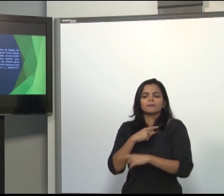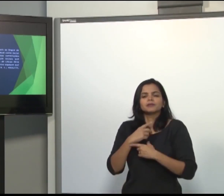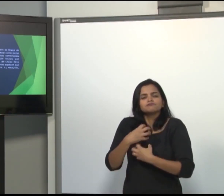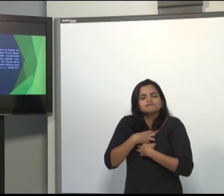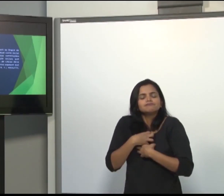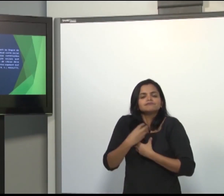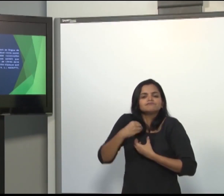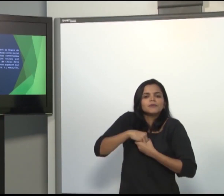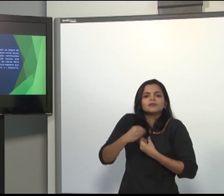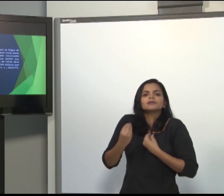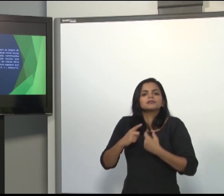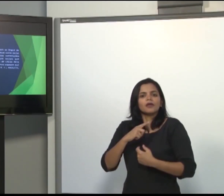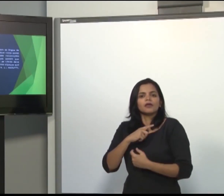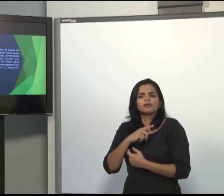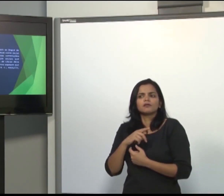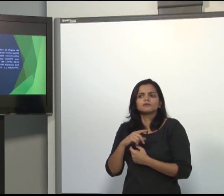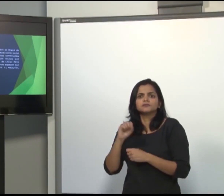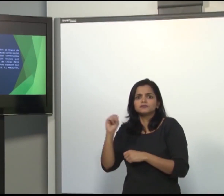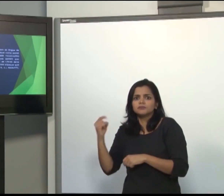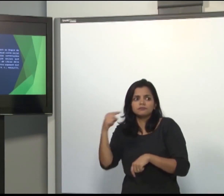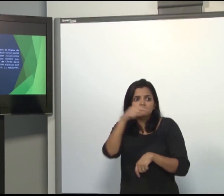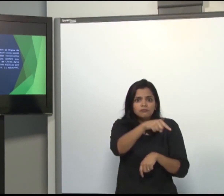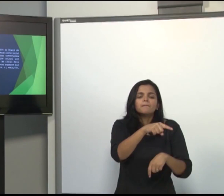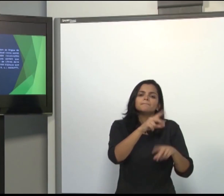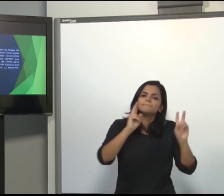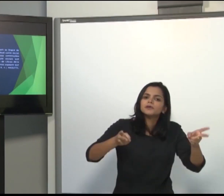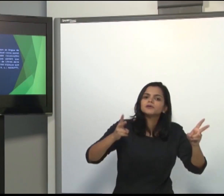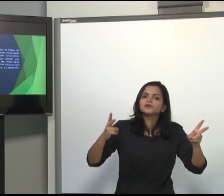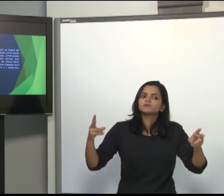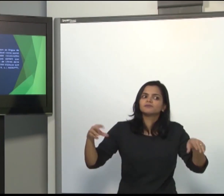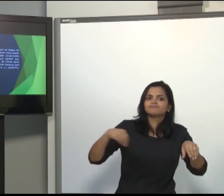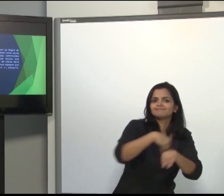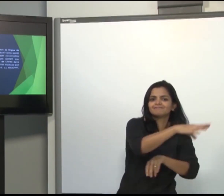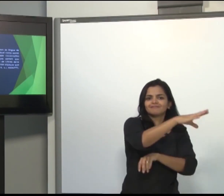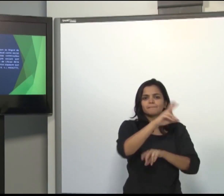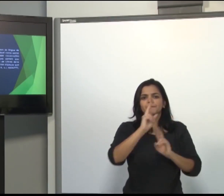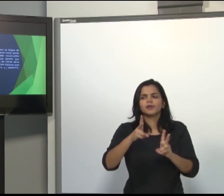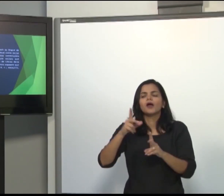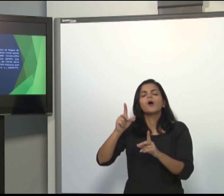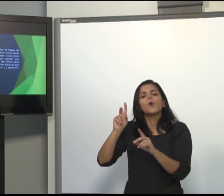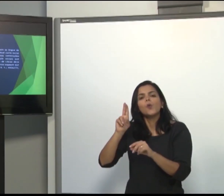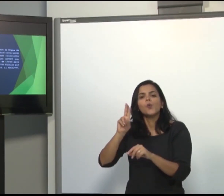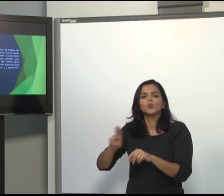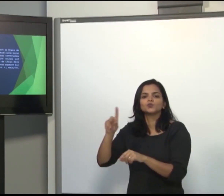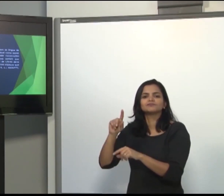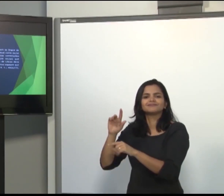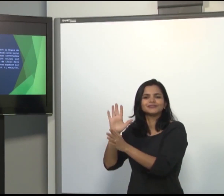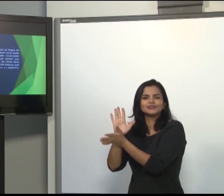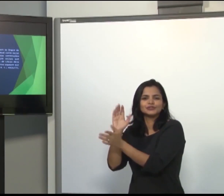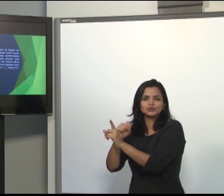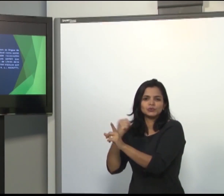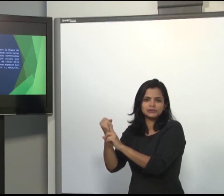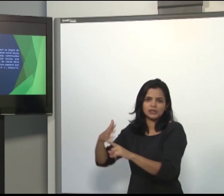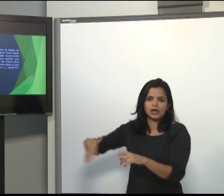expressão. E assim é. Então, é necessário que seja repassada essa língua para os